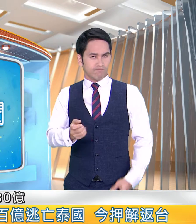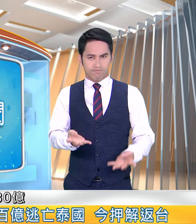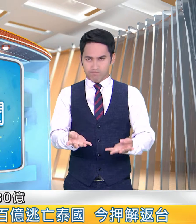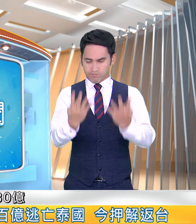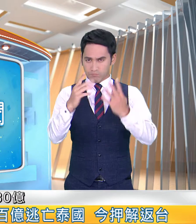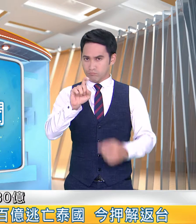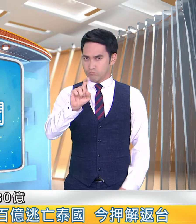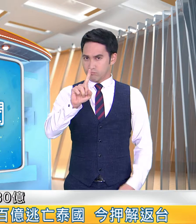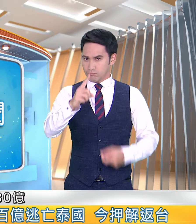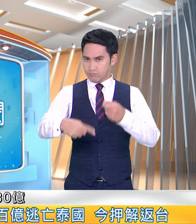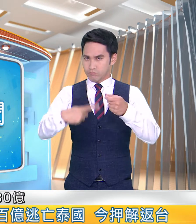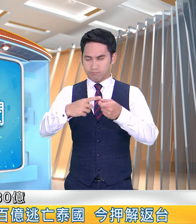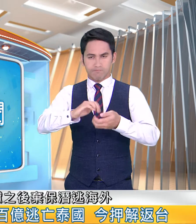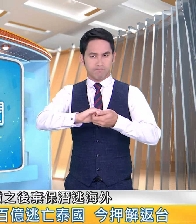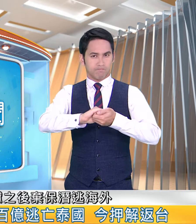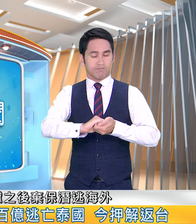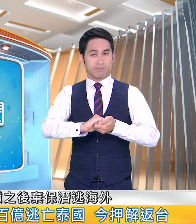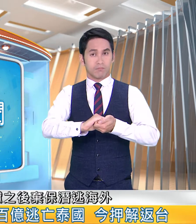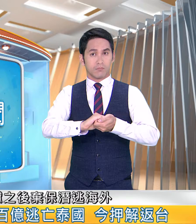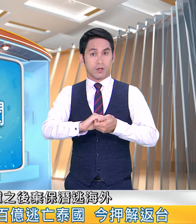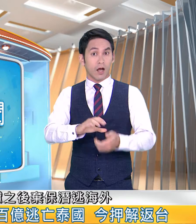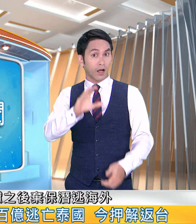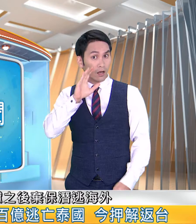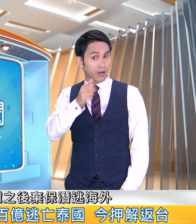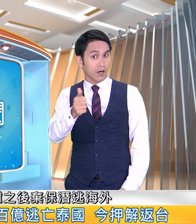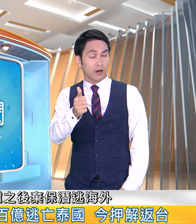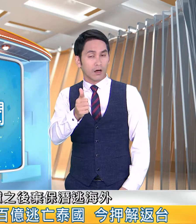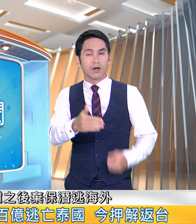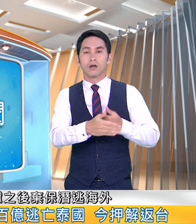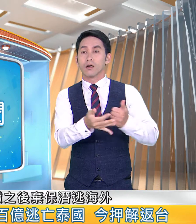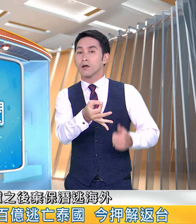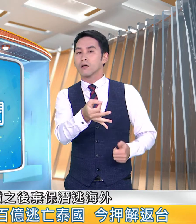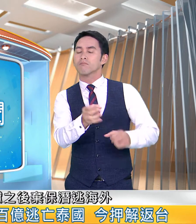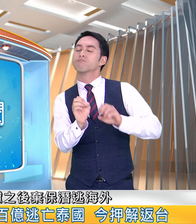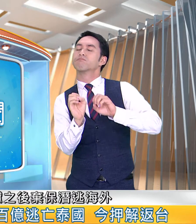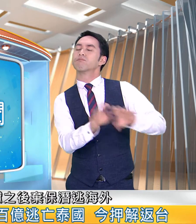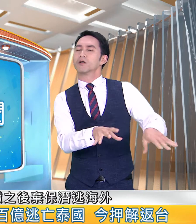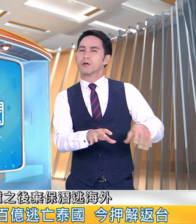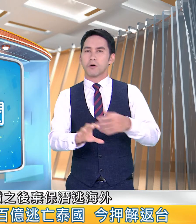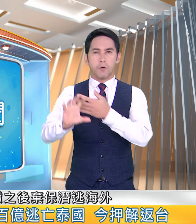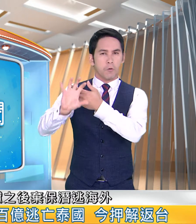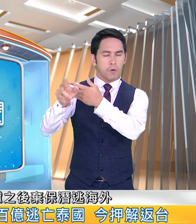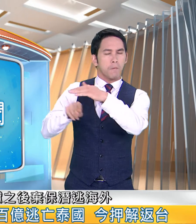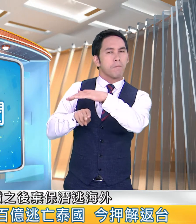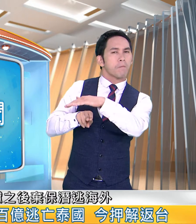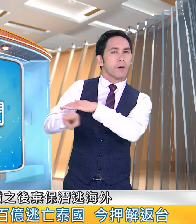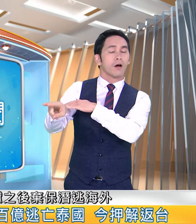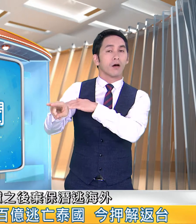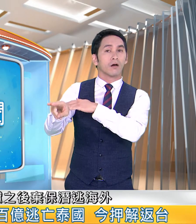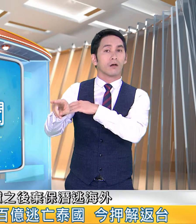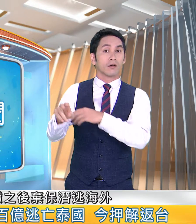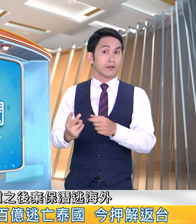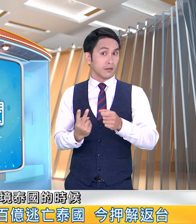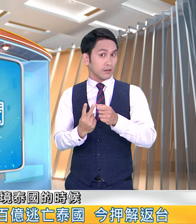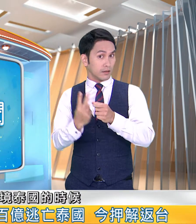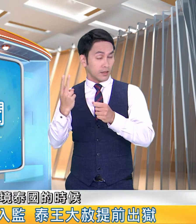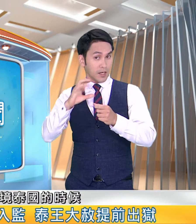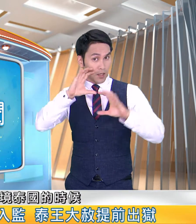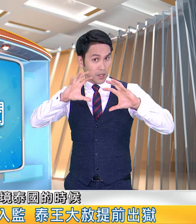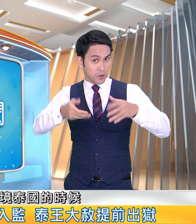了130亿，被判刑11年定谳之后，弃保潜逃海外，结果在